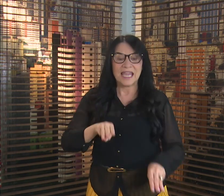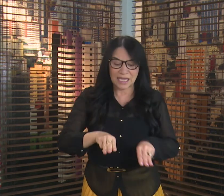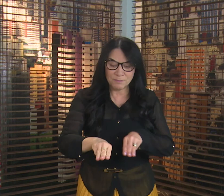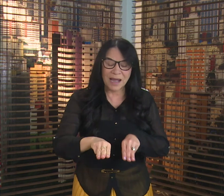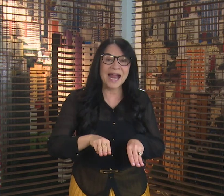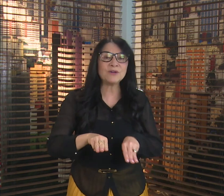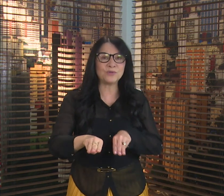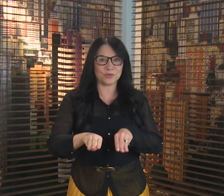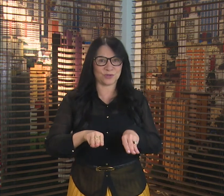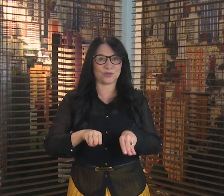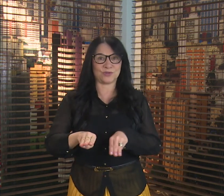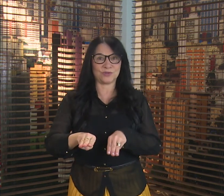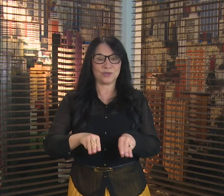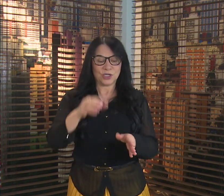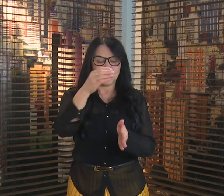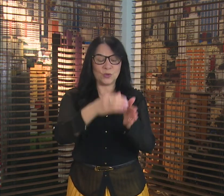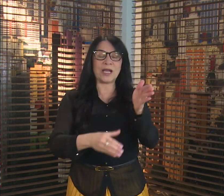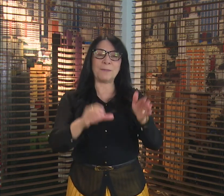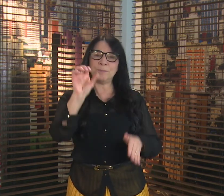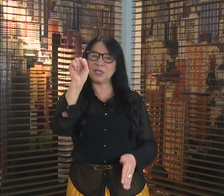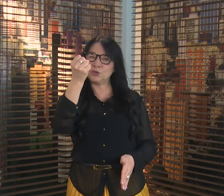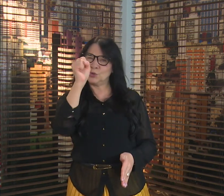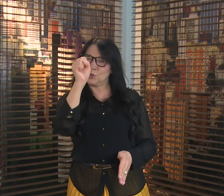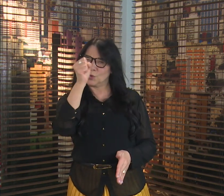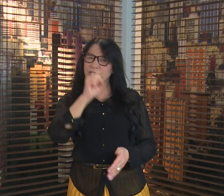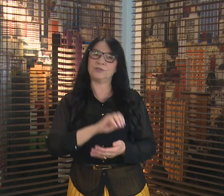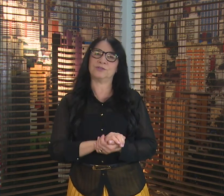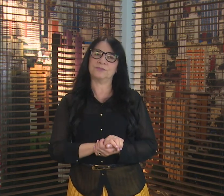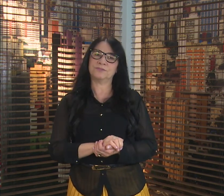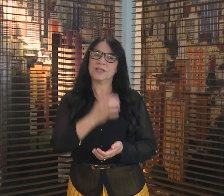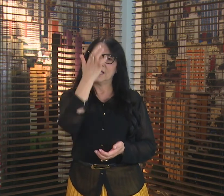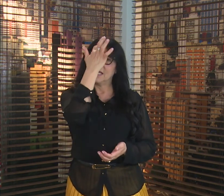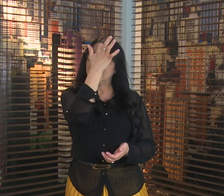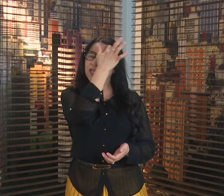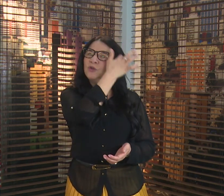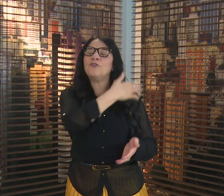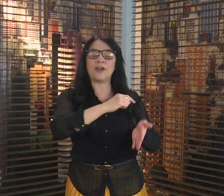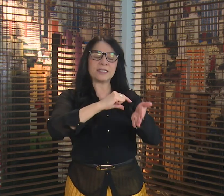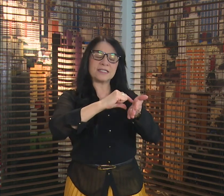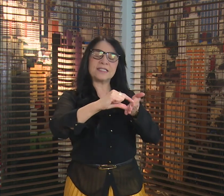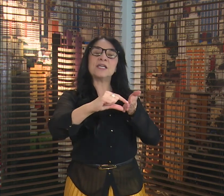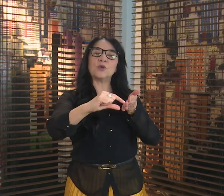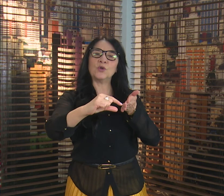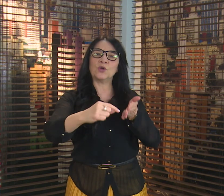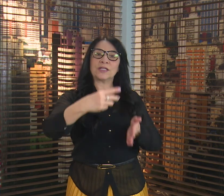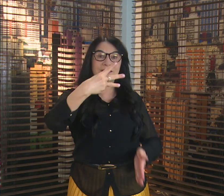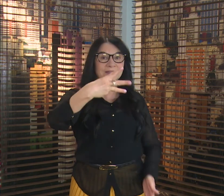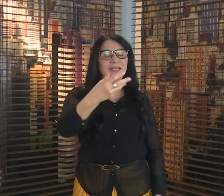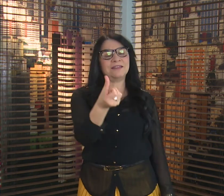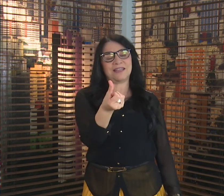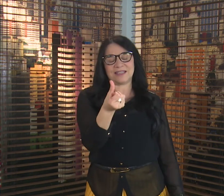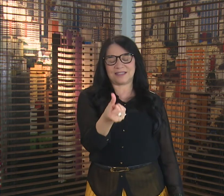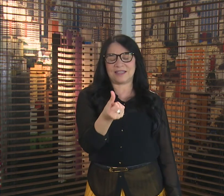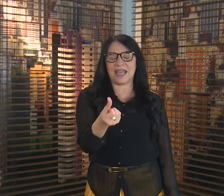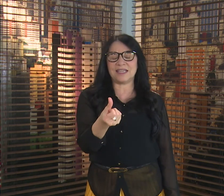Em Marcos, no capítulo 8 e no versículo